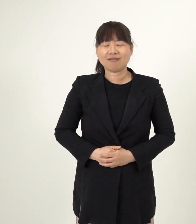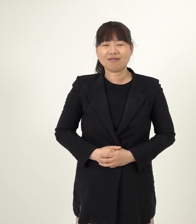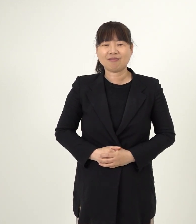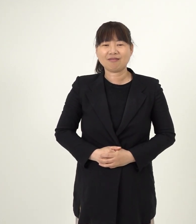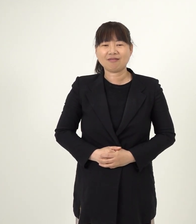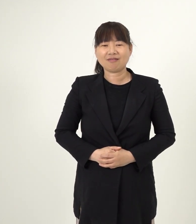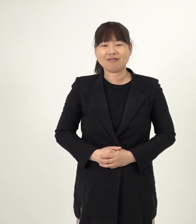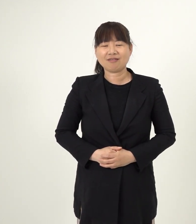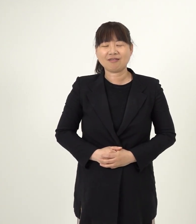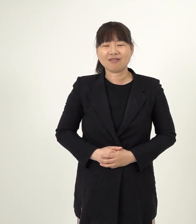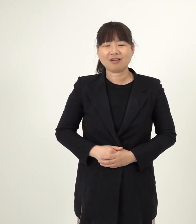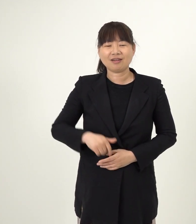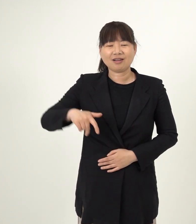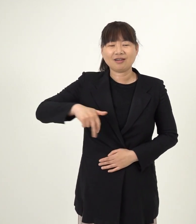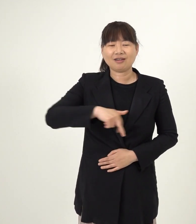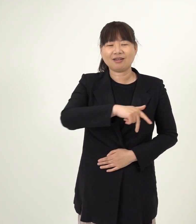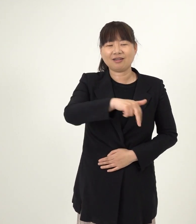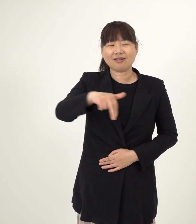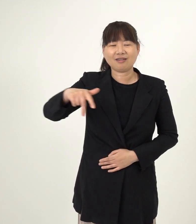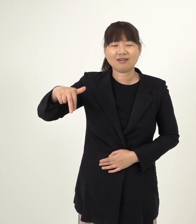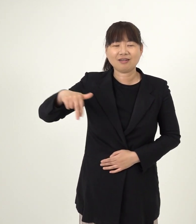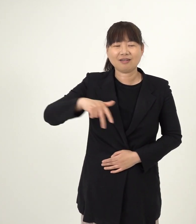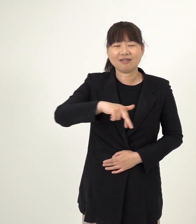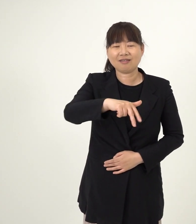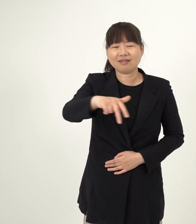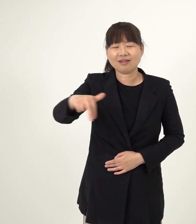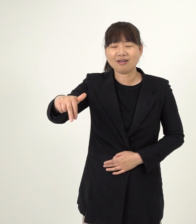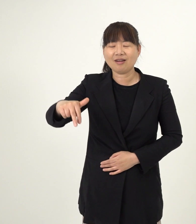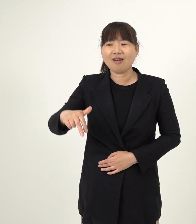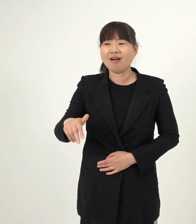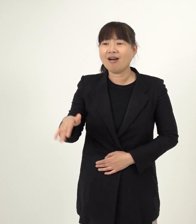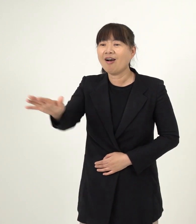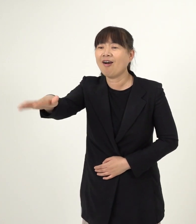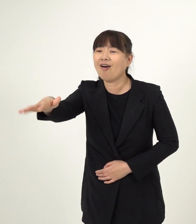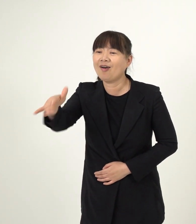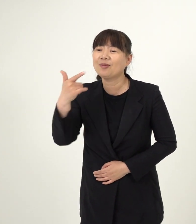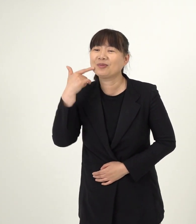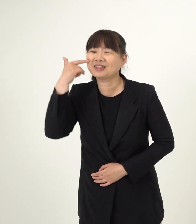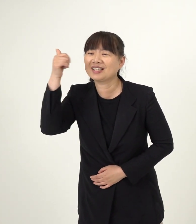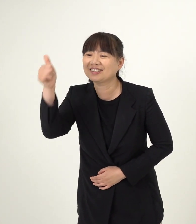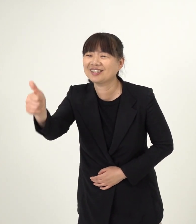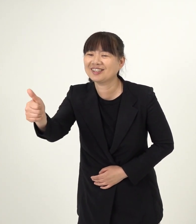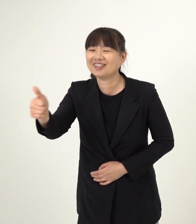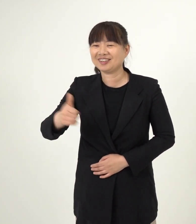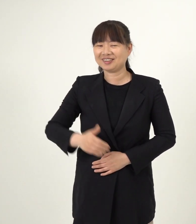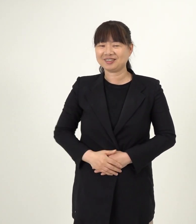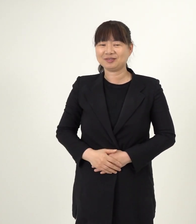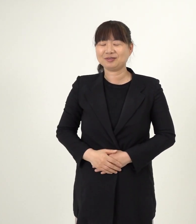이제 돌아다녔는데, 어머, 목사님.